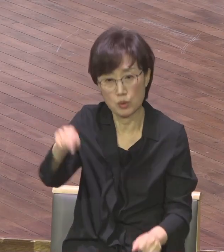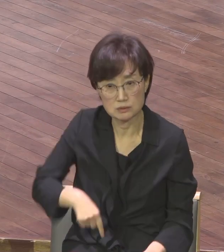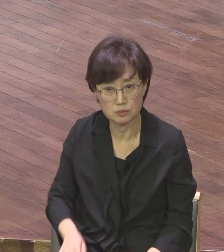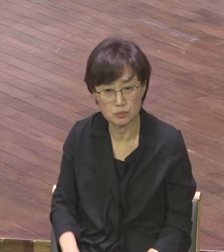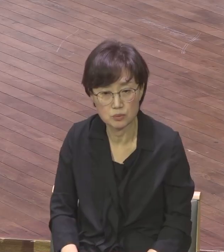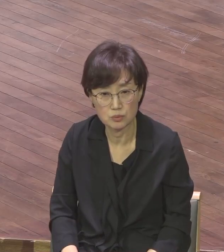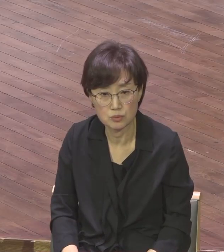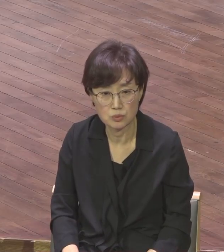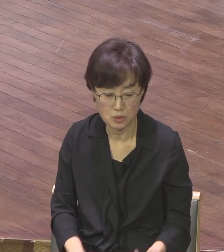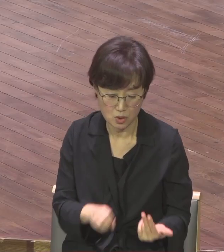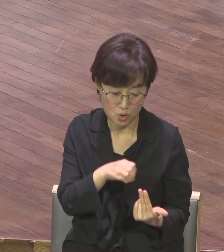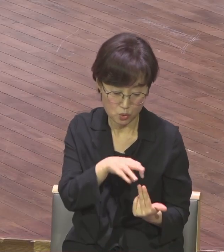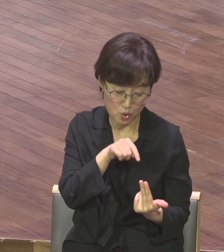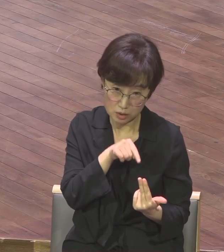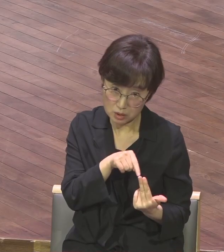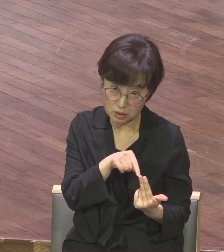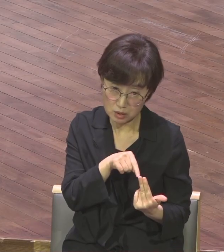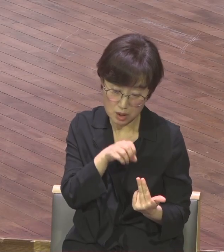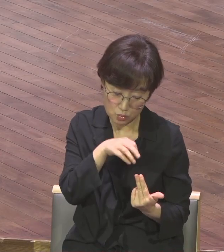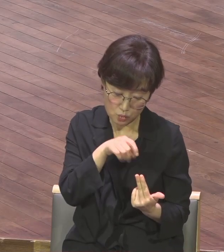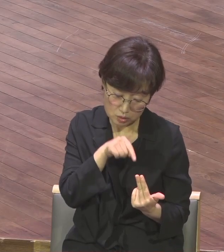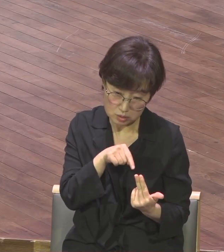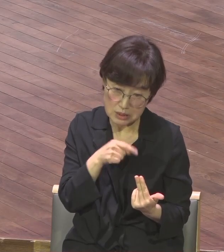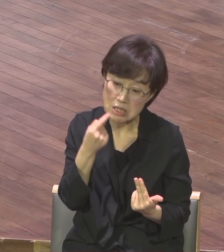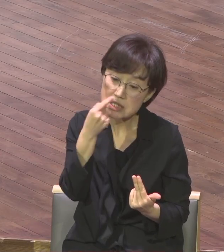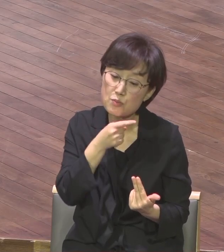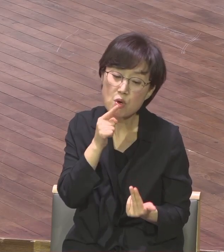단순히 입으로만 전한 게 아니란 거지요.